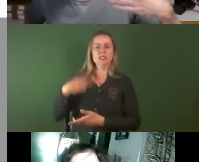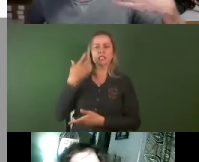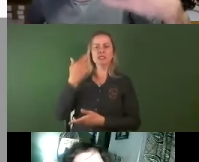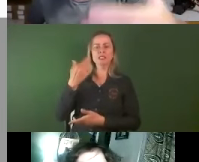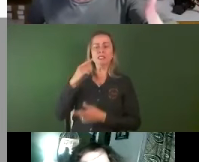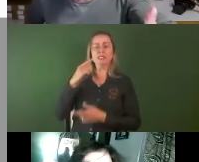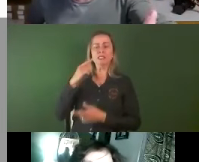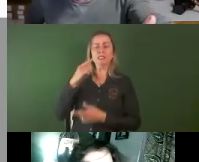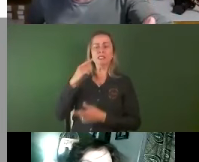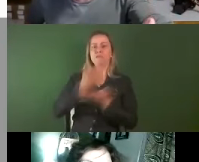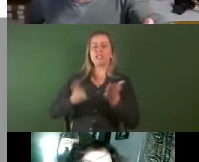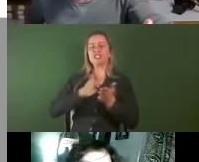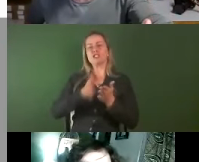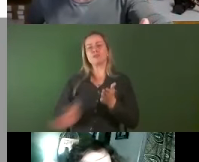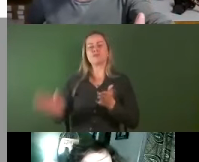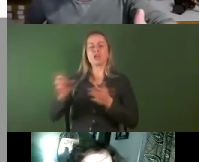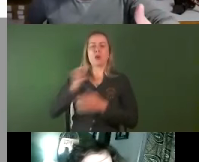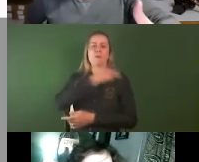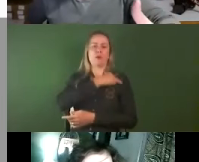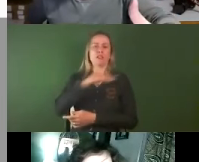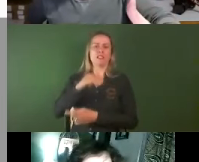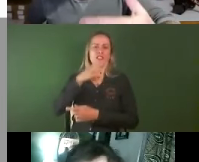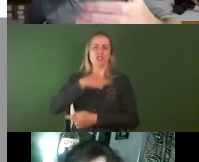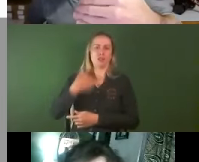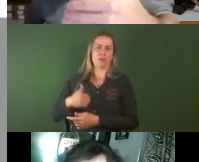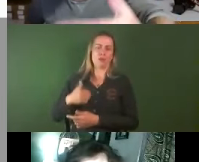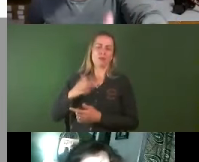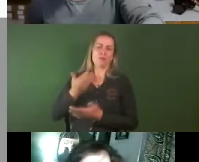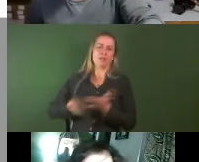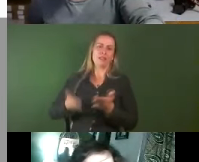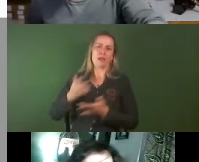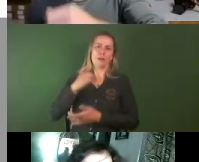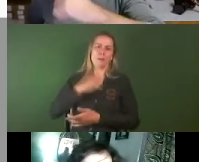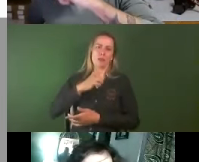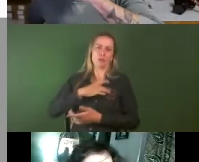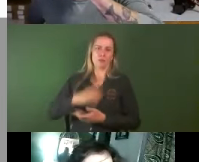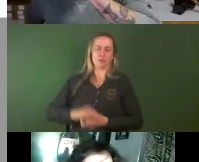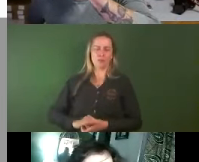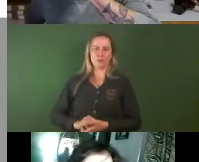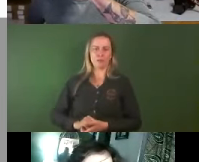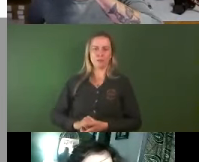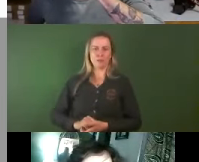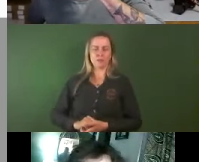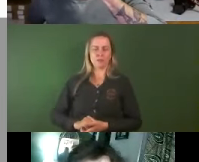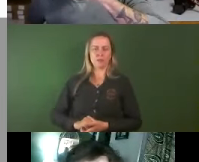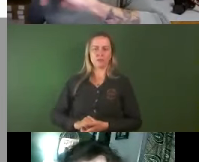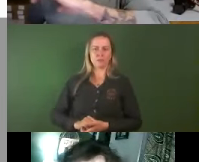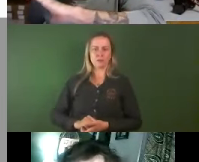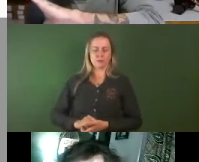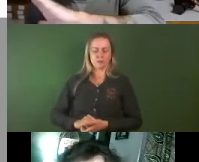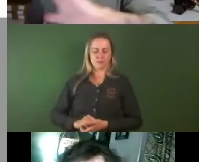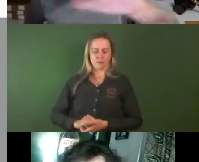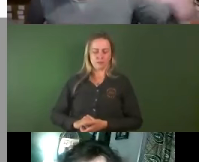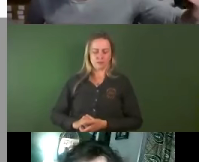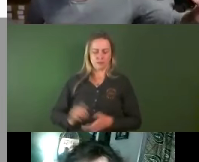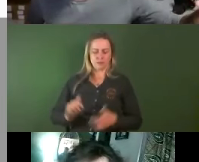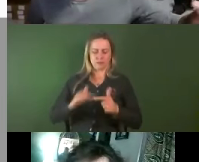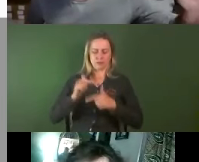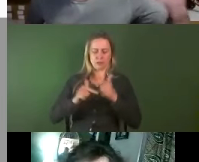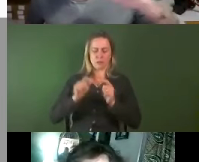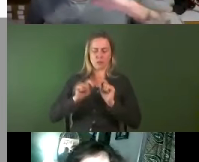se perdesse com a modernização do Japão, né? E esse trabalho, eles faz questão de